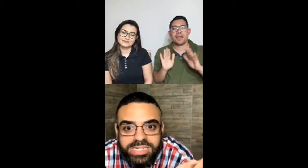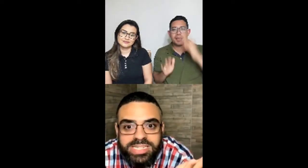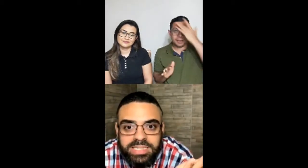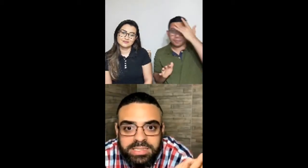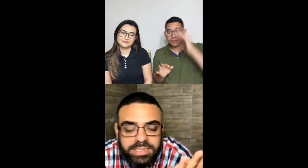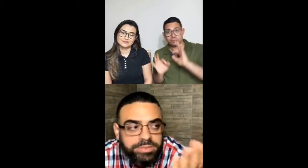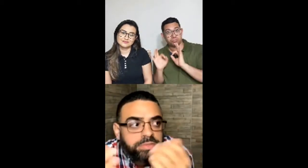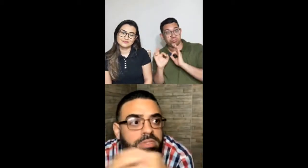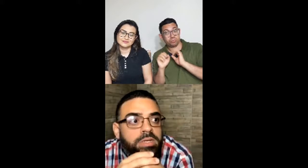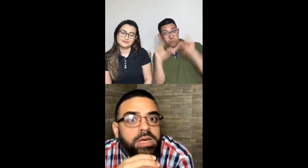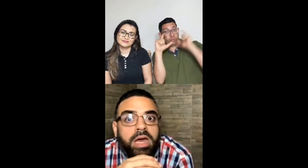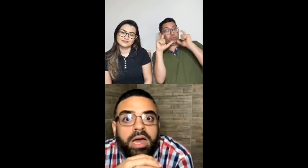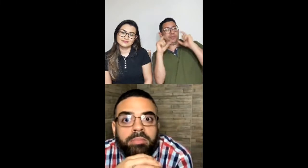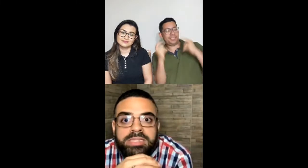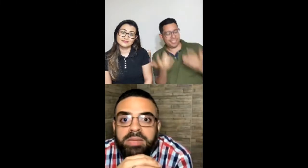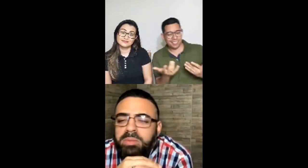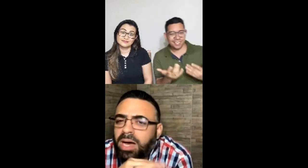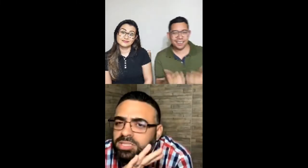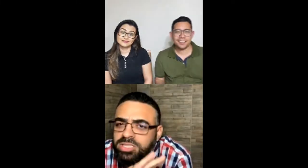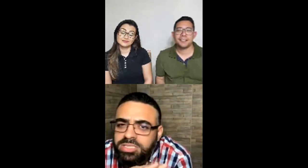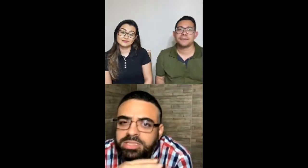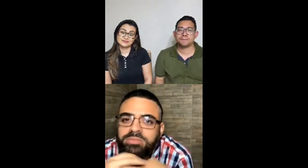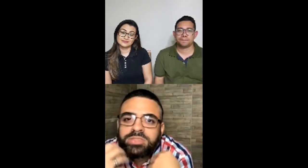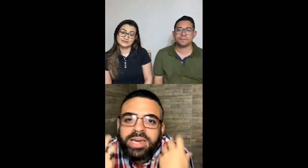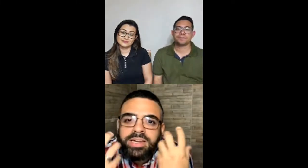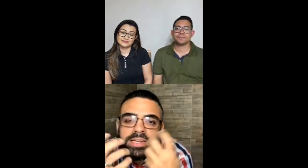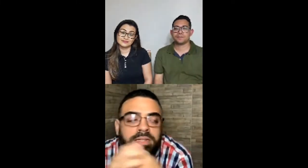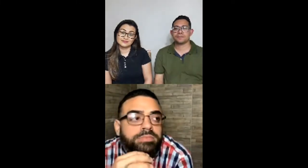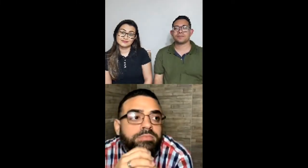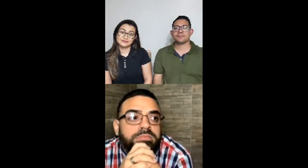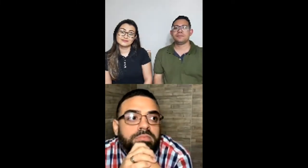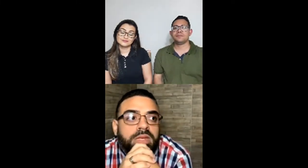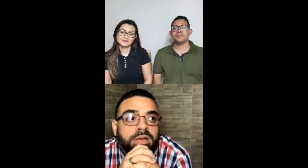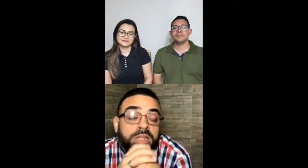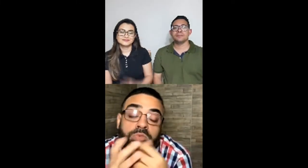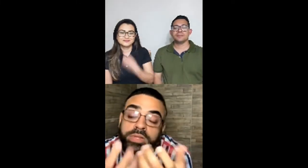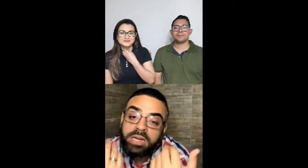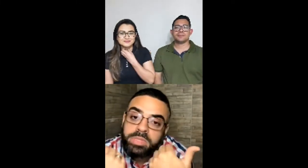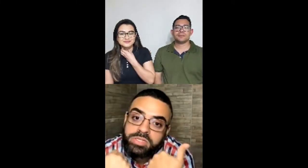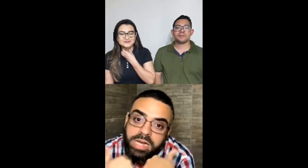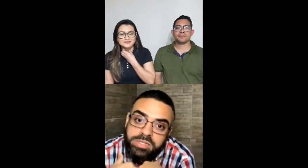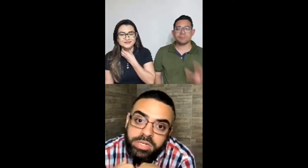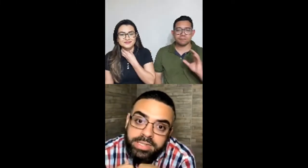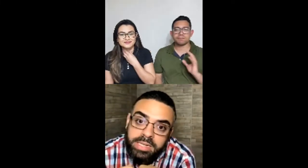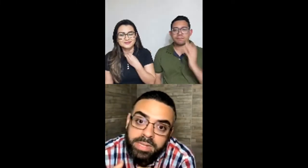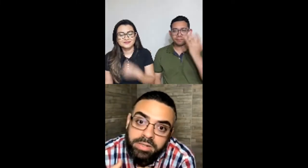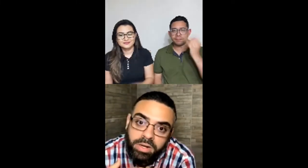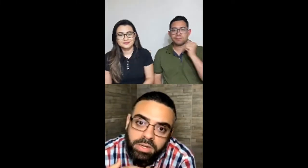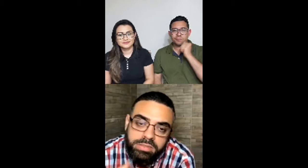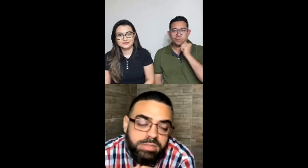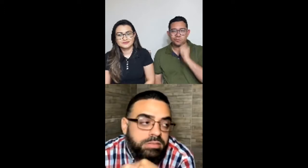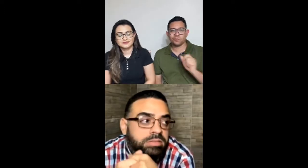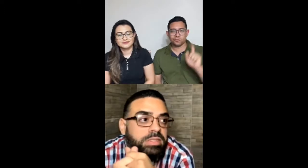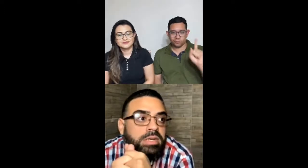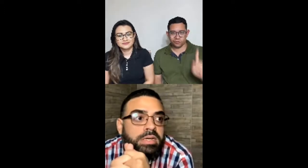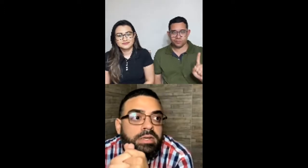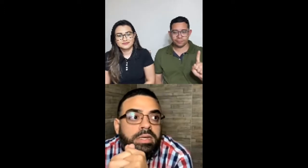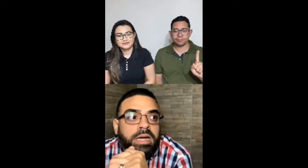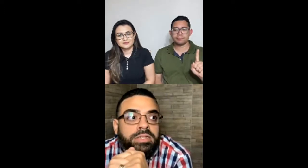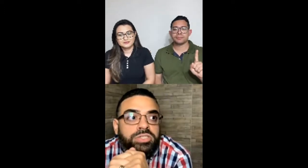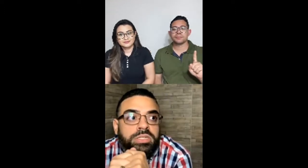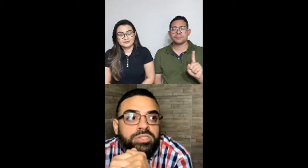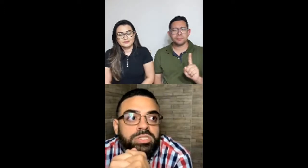dia, essa menina, que não é uma menina, é uma senhora de quase 70 anos, mas é bem baixinha, muito